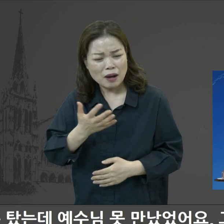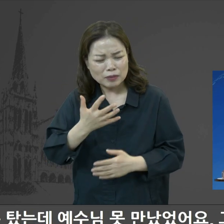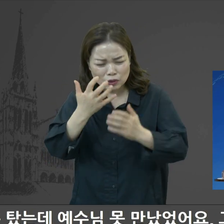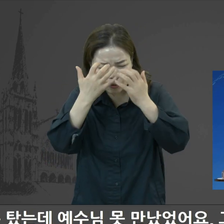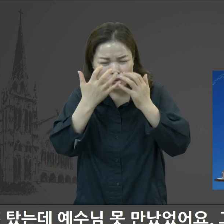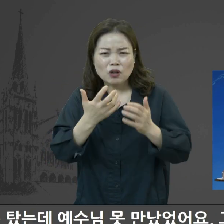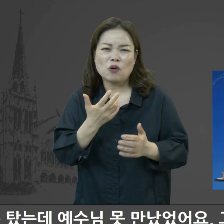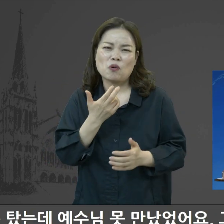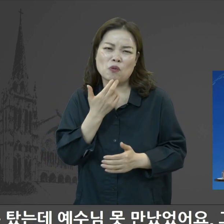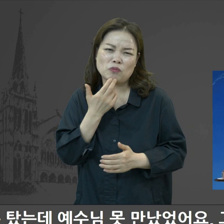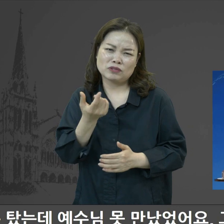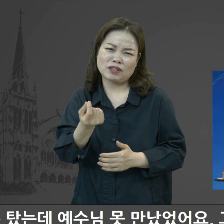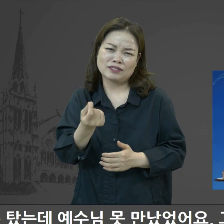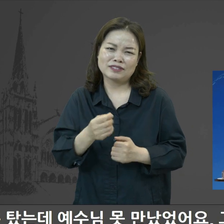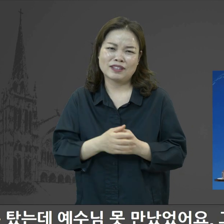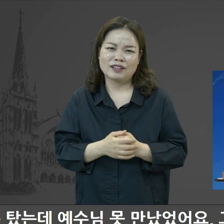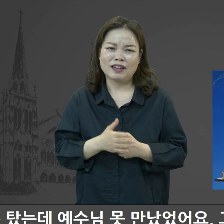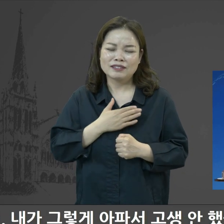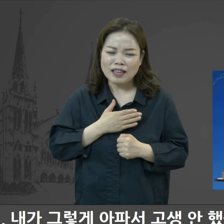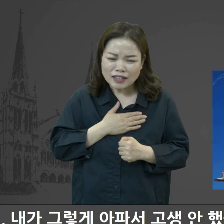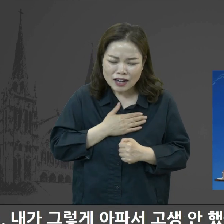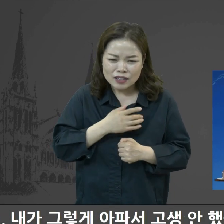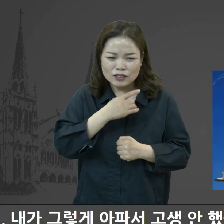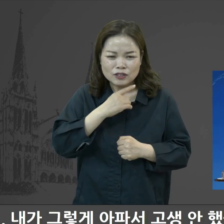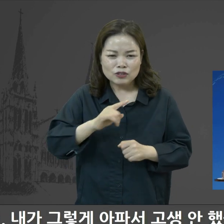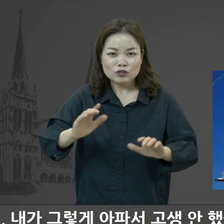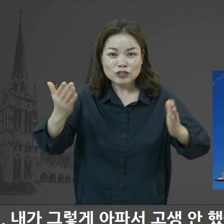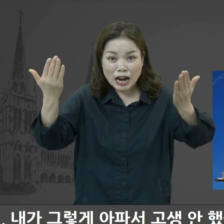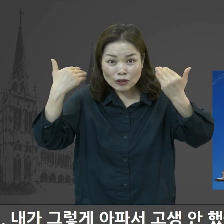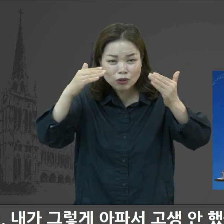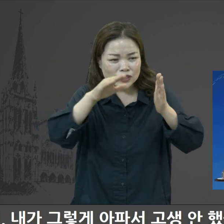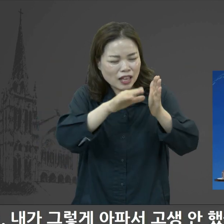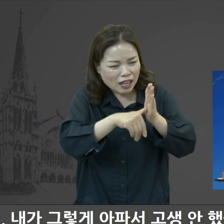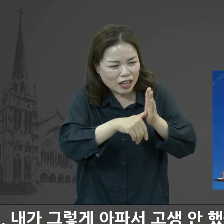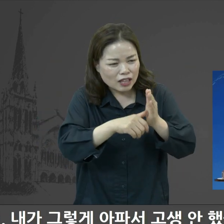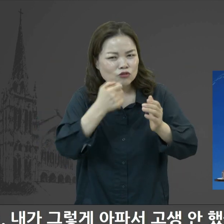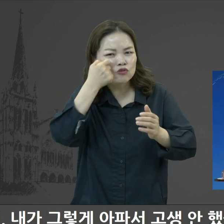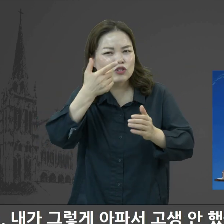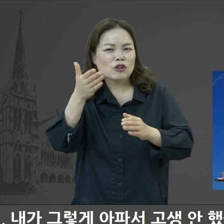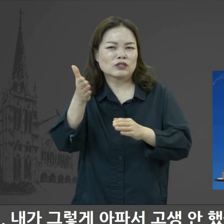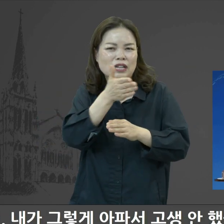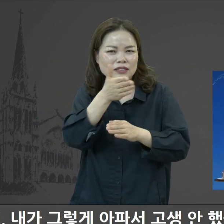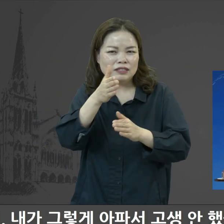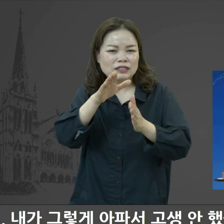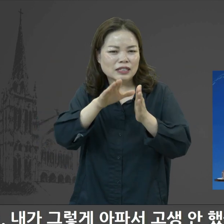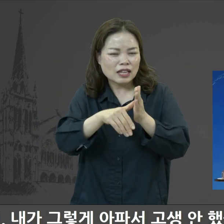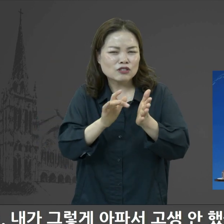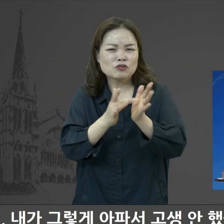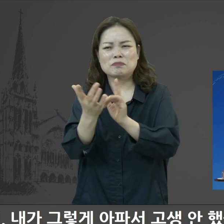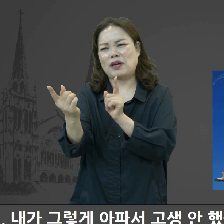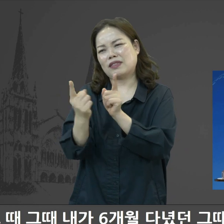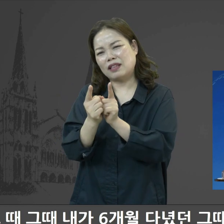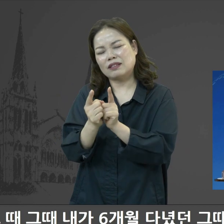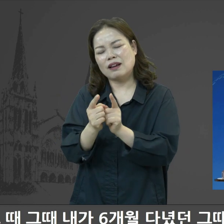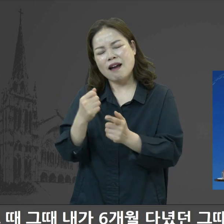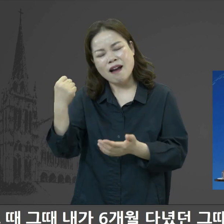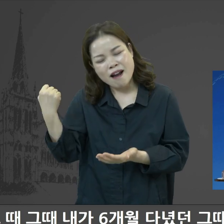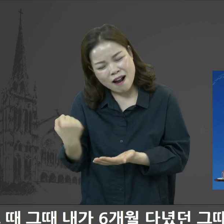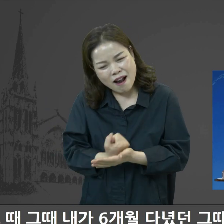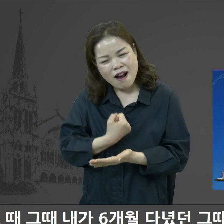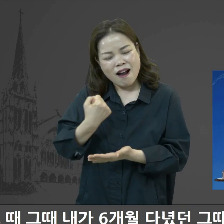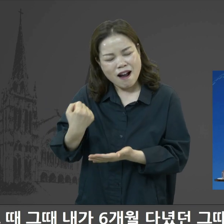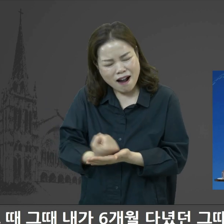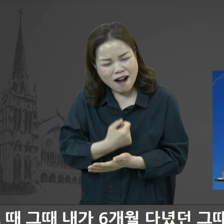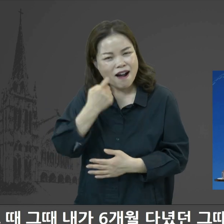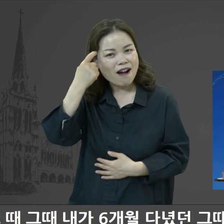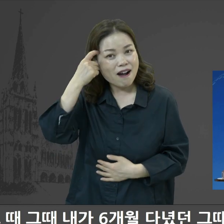고생 안 했을 것 같은데, 내가 그때 주일학교 때, 그때 내가 6개월 다닐 때 그때 예수님을 만났더라면, 막 그런 아쉬움이 막 생기는